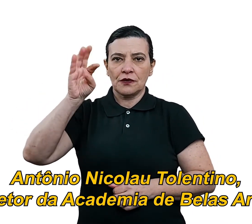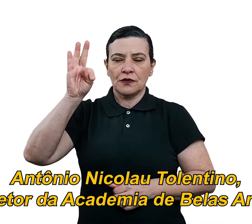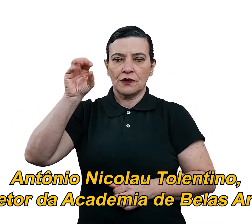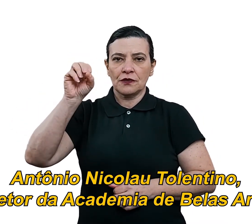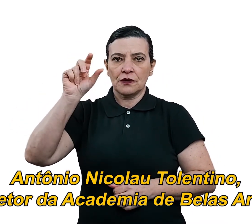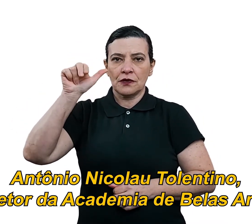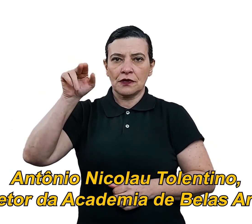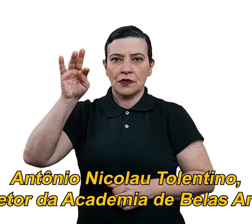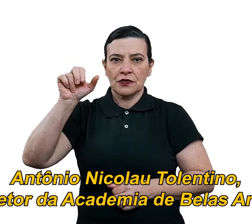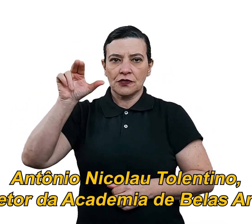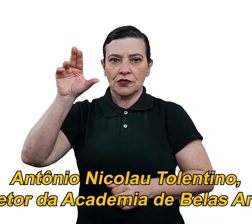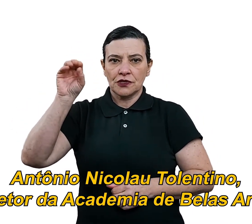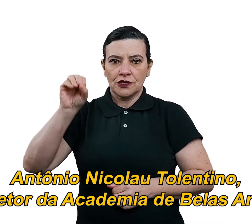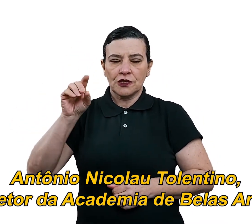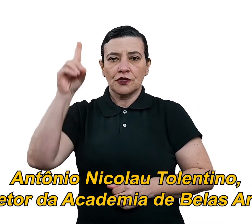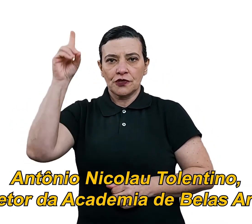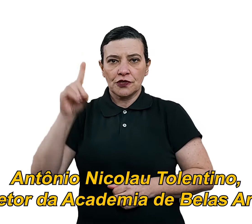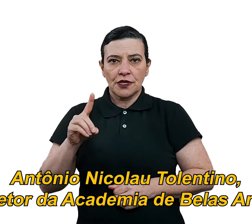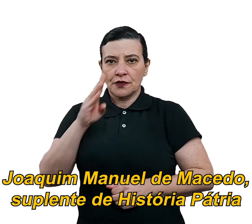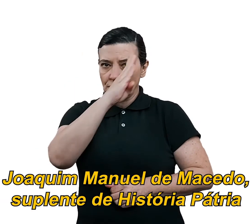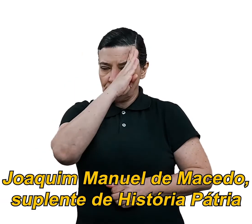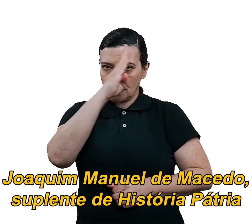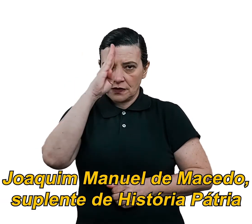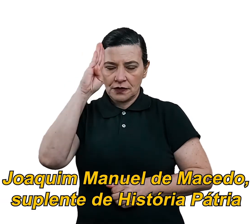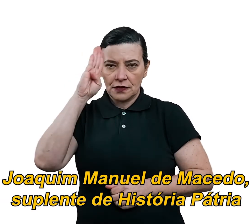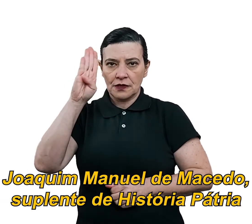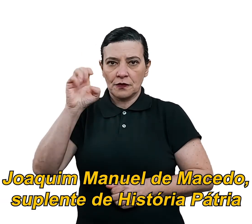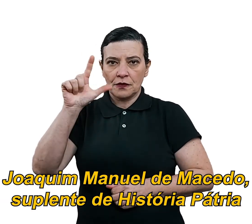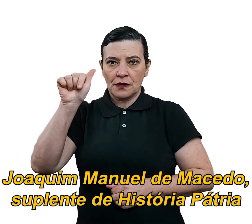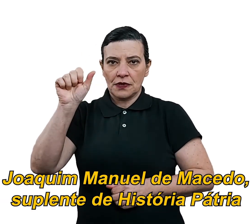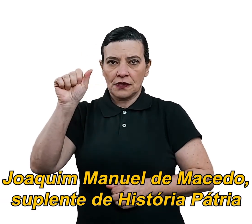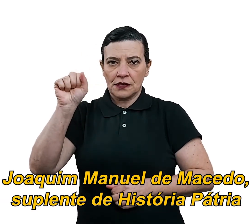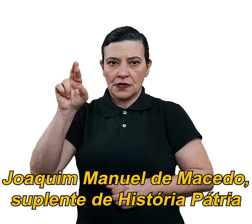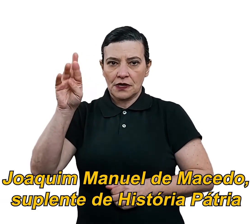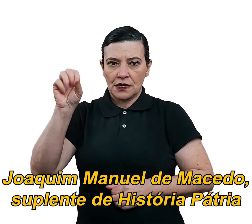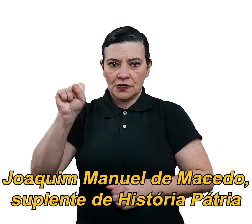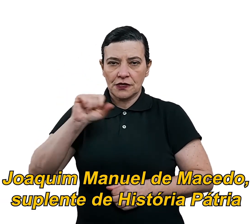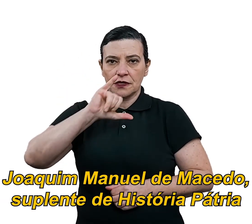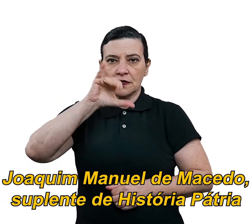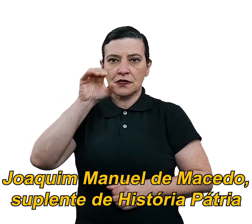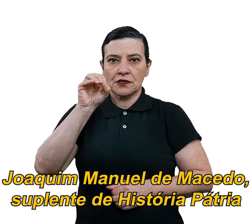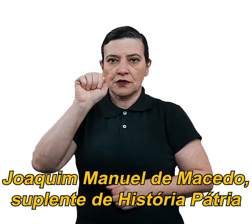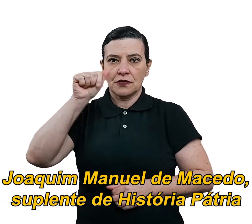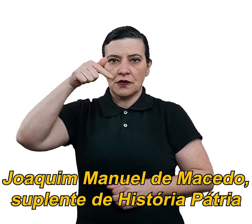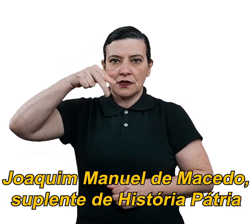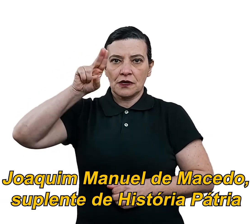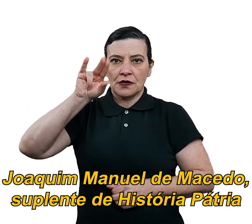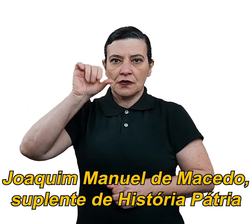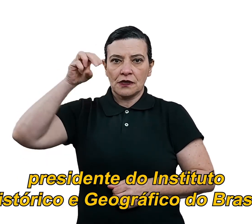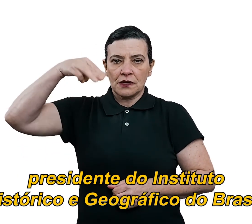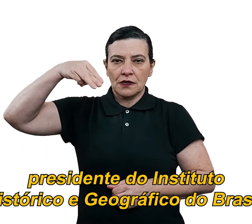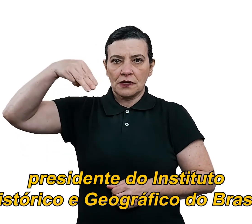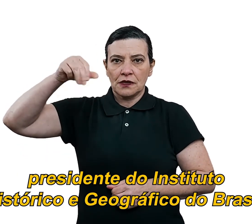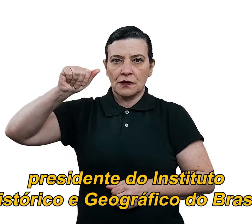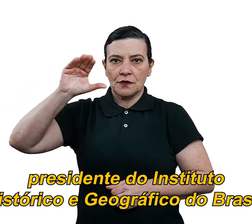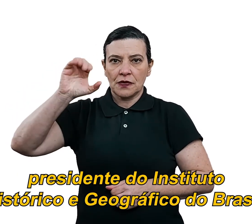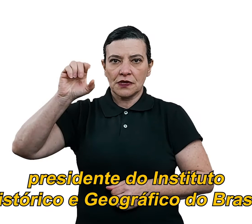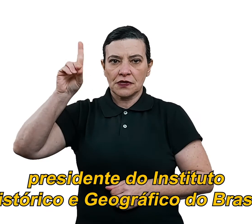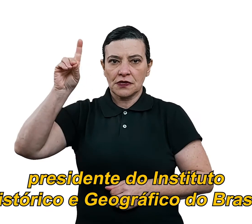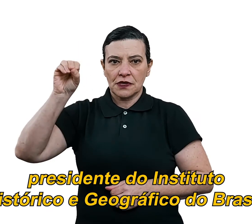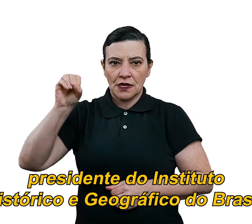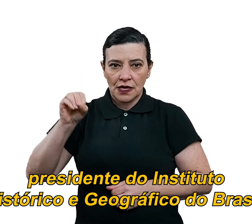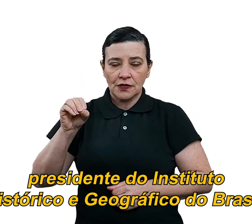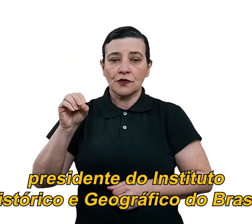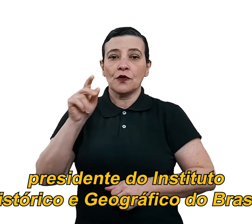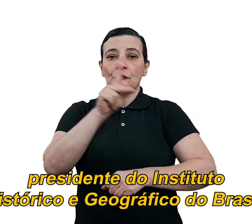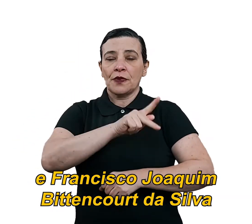Tolentino, diretor da Academia de Belas Artes. Joaquim Manuel de Lente de História Pátria, presidente do Instituto Histórico